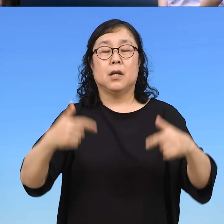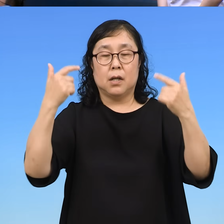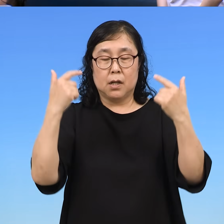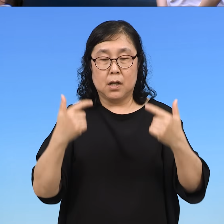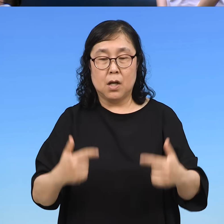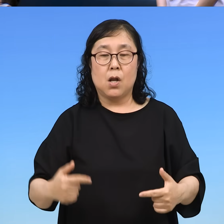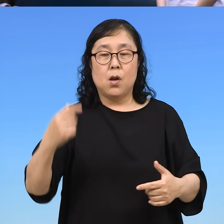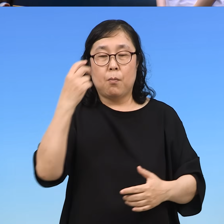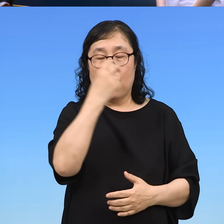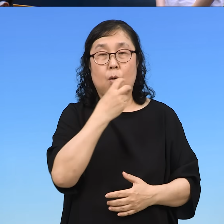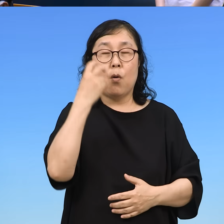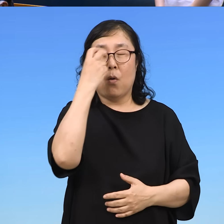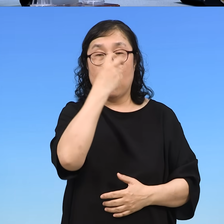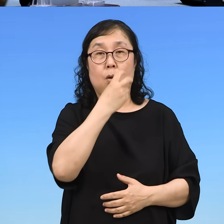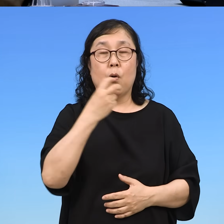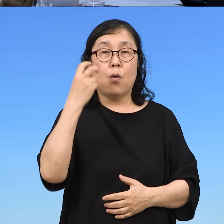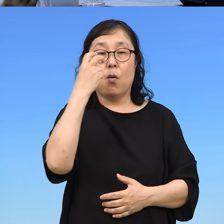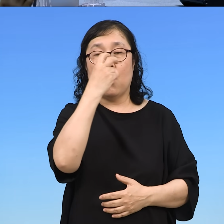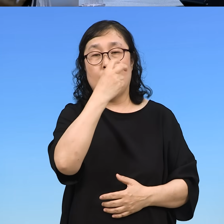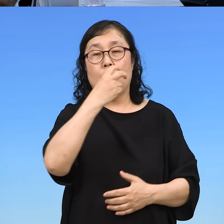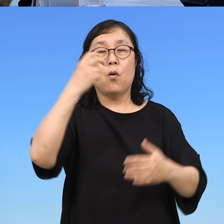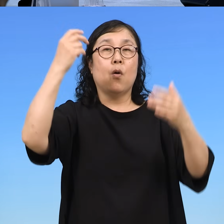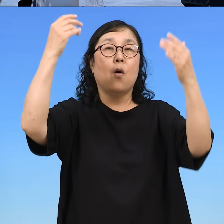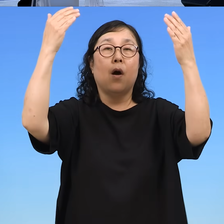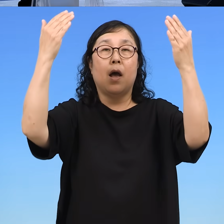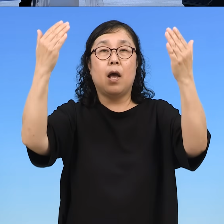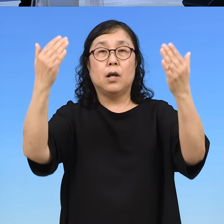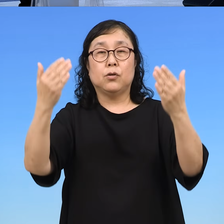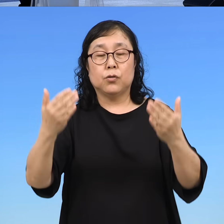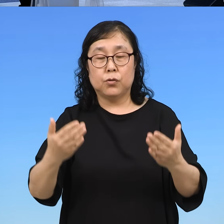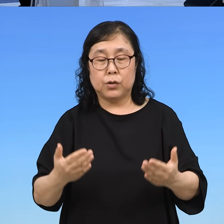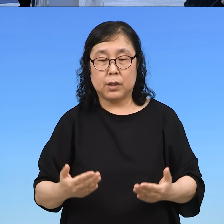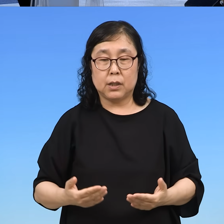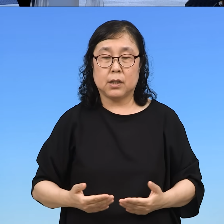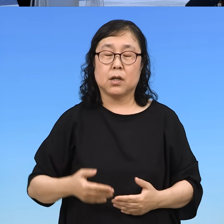늘 보호해 주실 것을